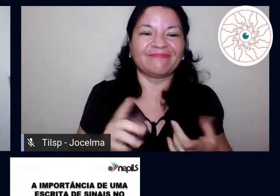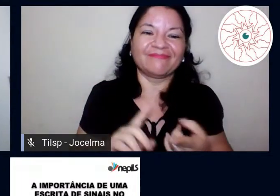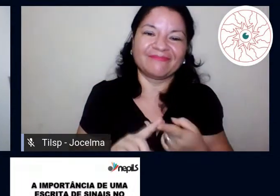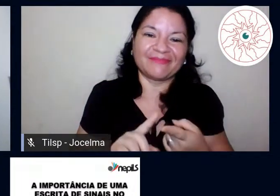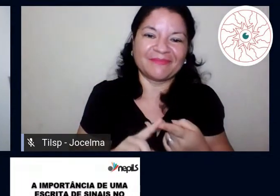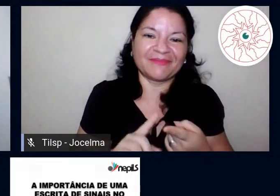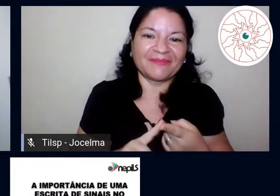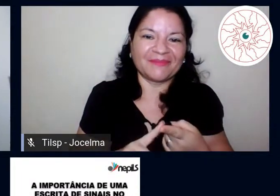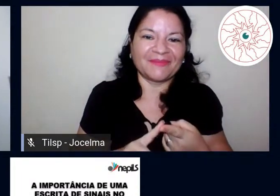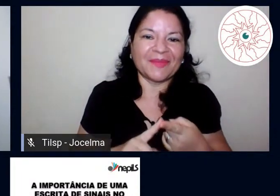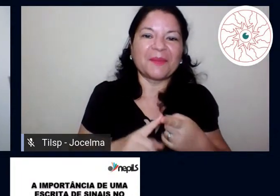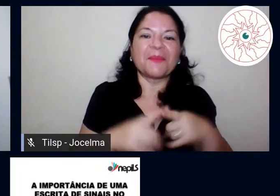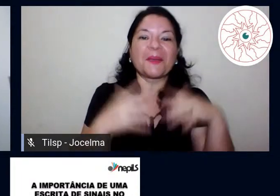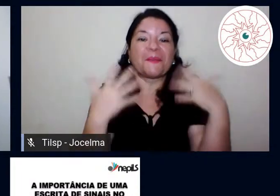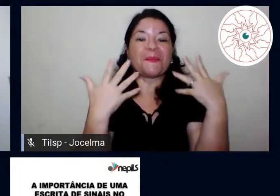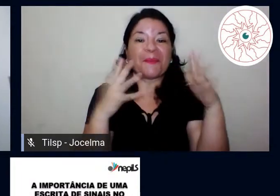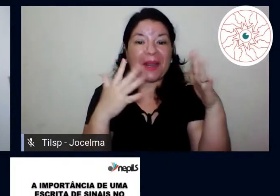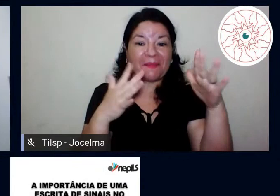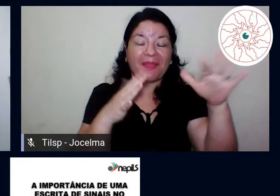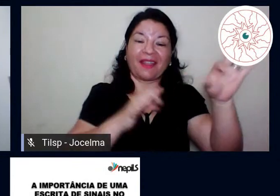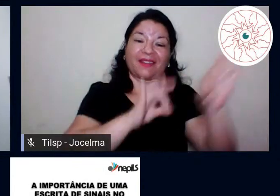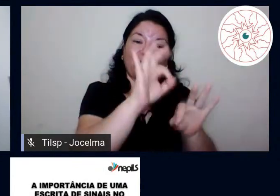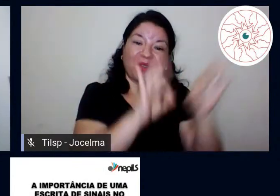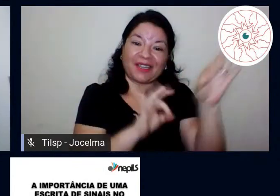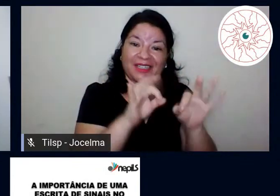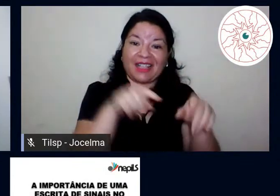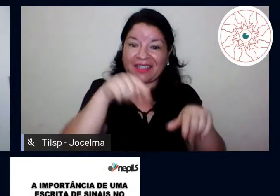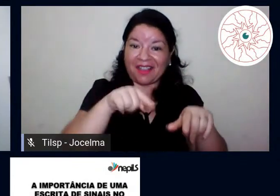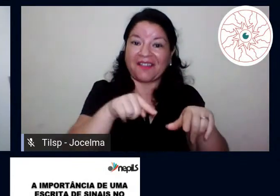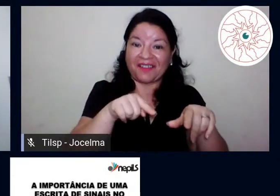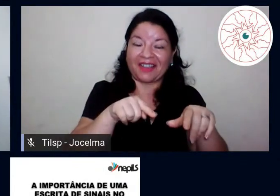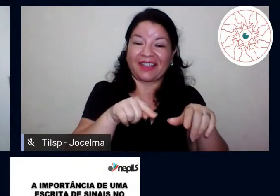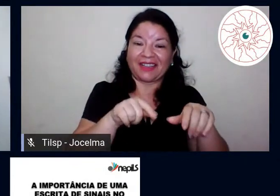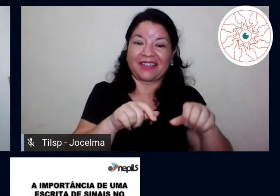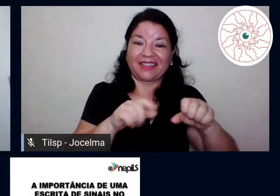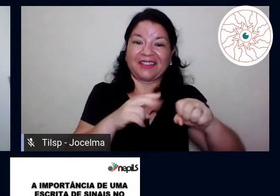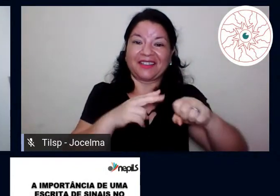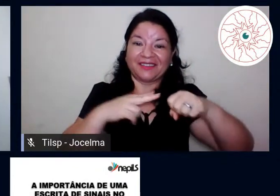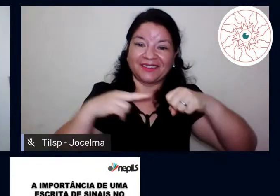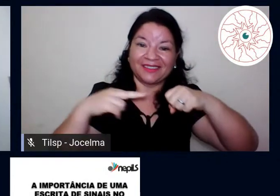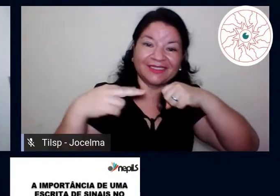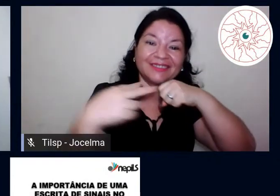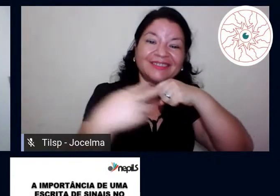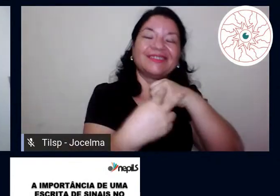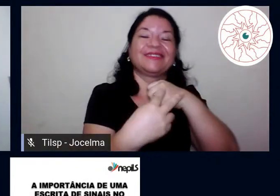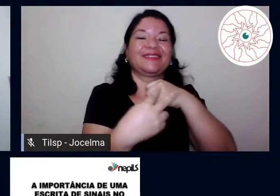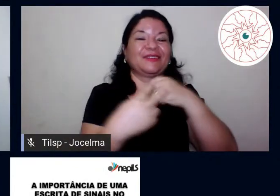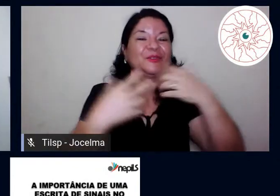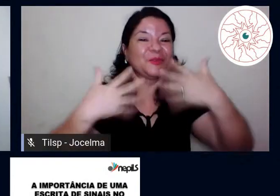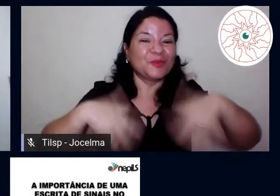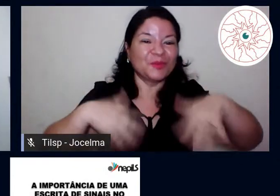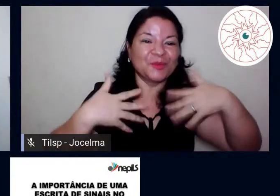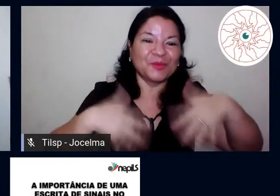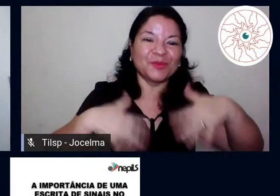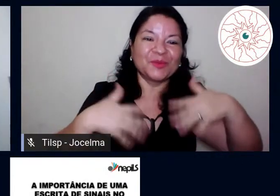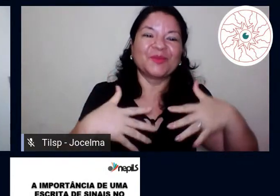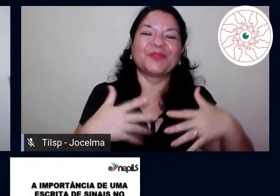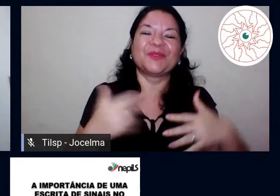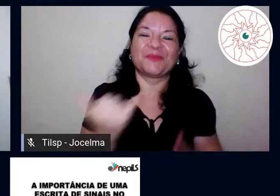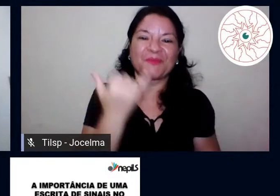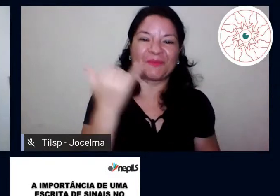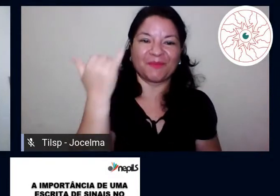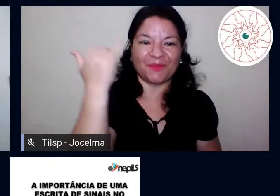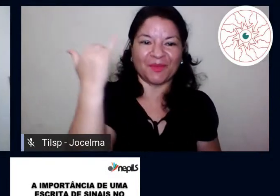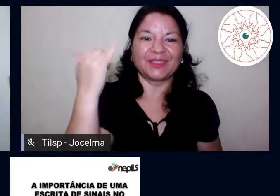eh parabenizar também a organização do evento. Achei assim excelente, né, esse tipo de lançamento de livro, assim com os autores